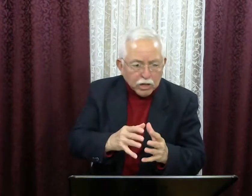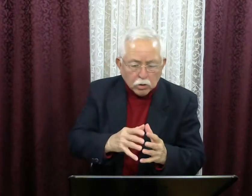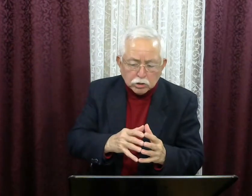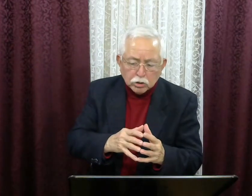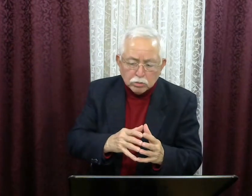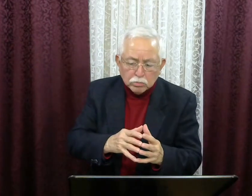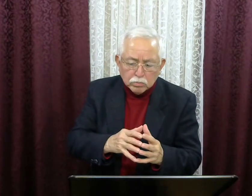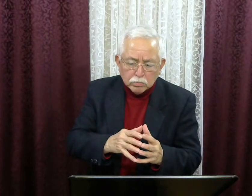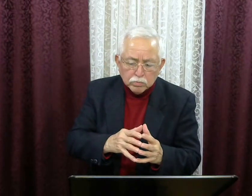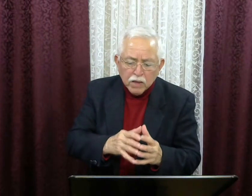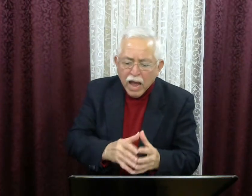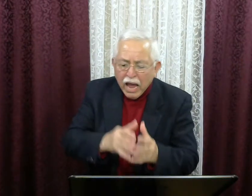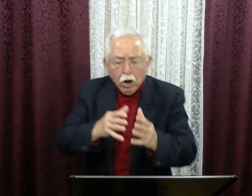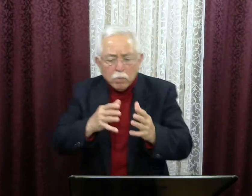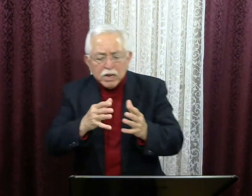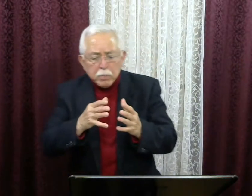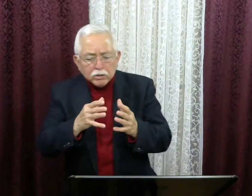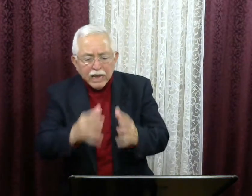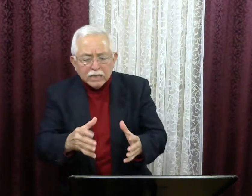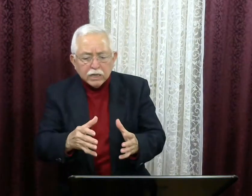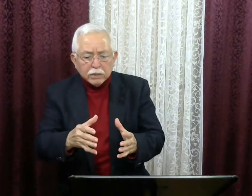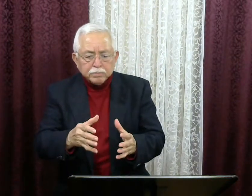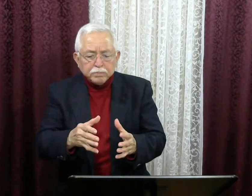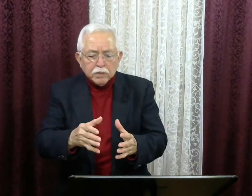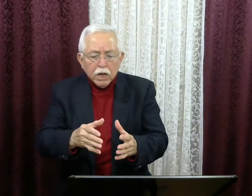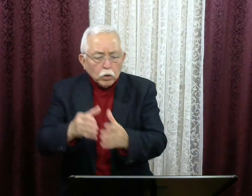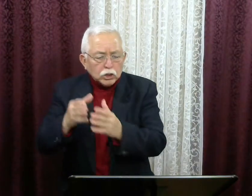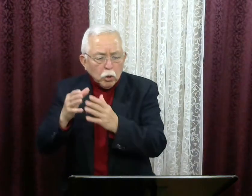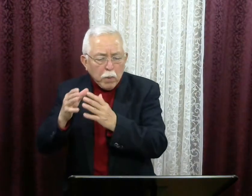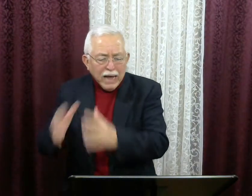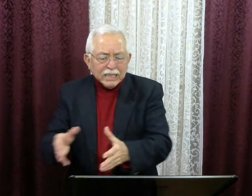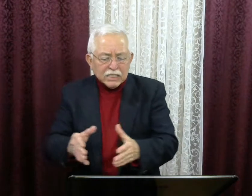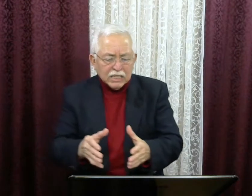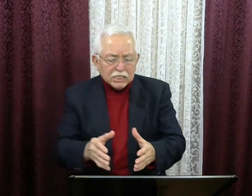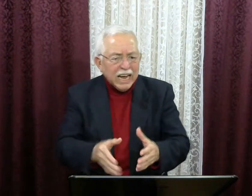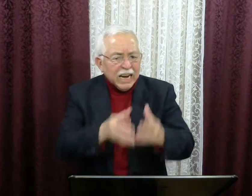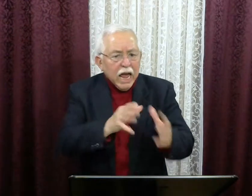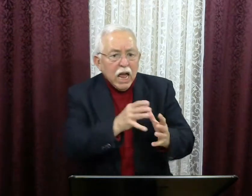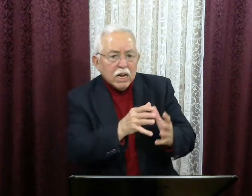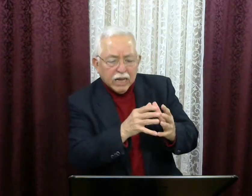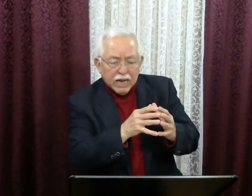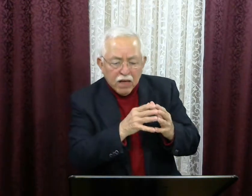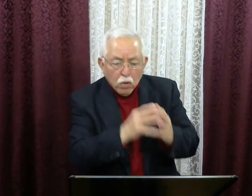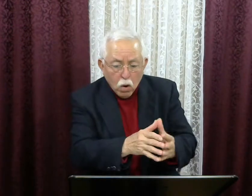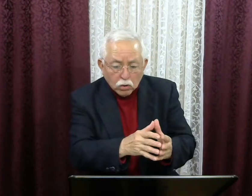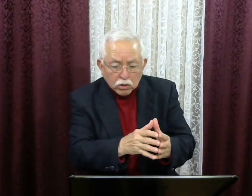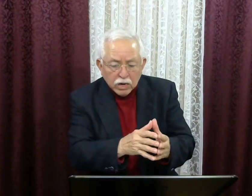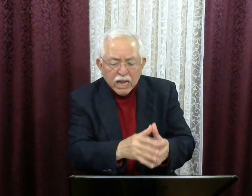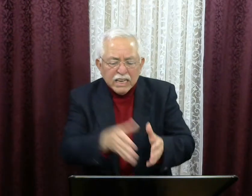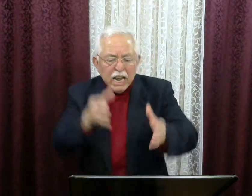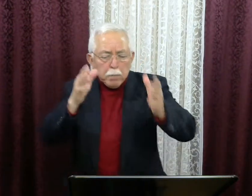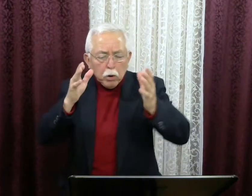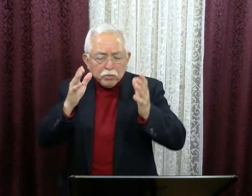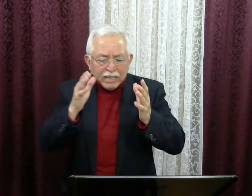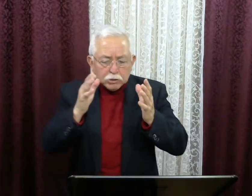Todopoderoso, el Omnipotente, nuestro Padre Celestial, el Creador y el